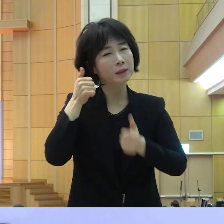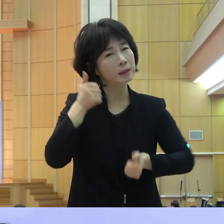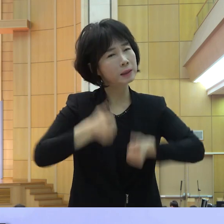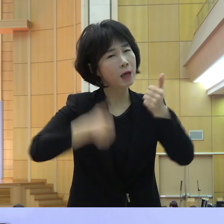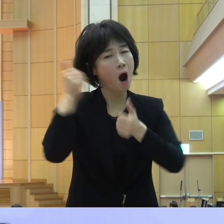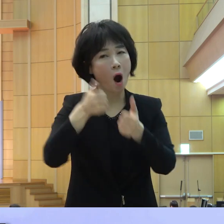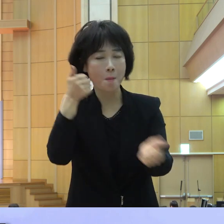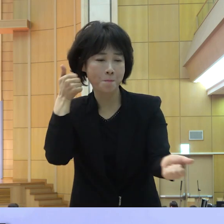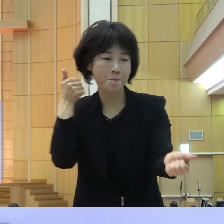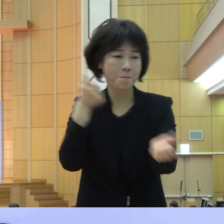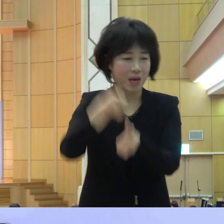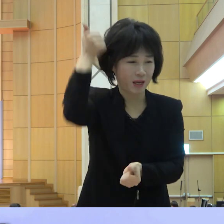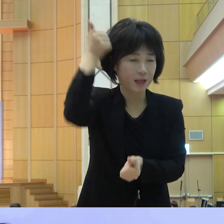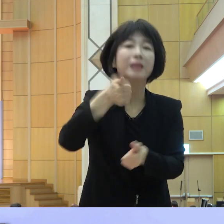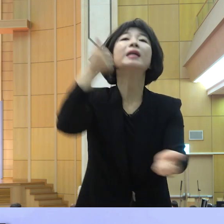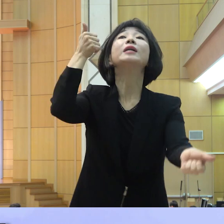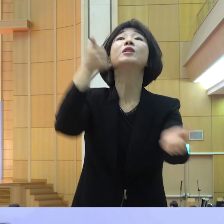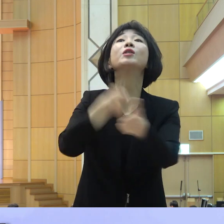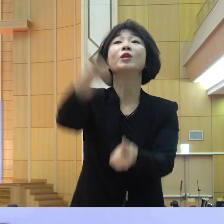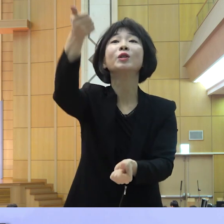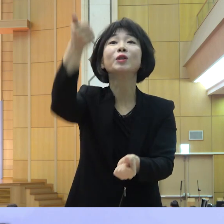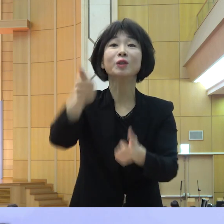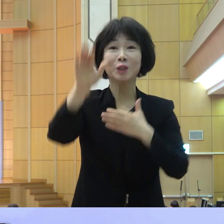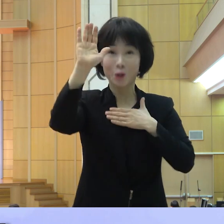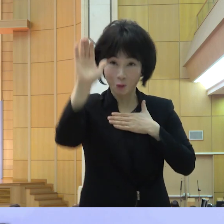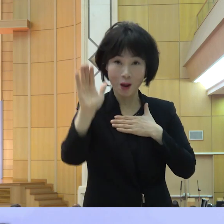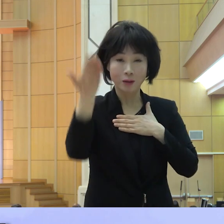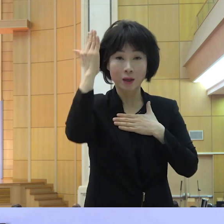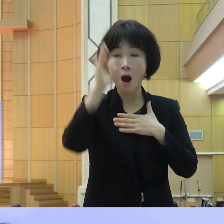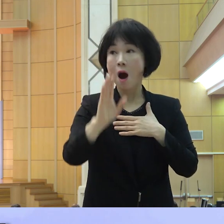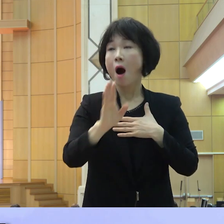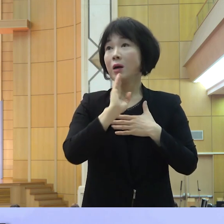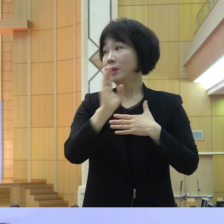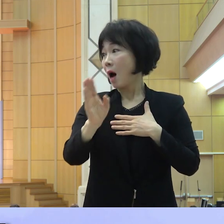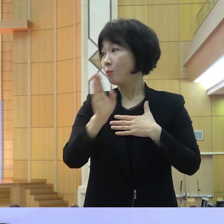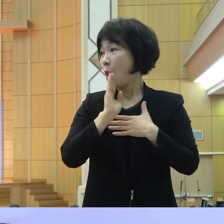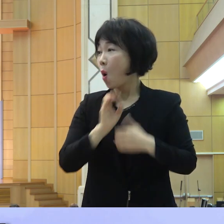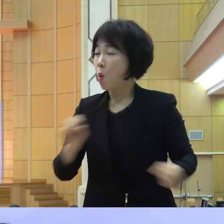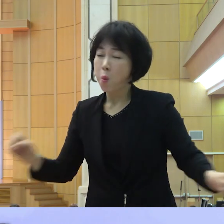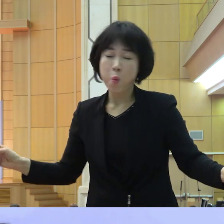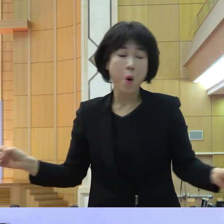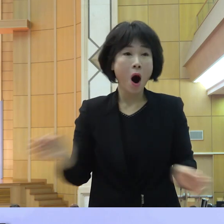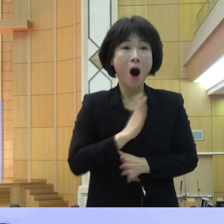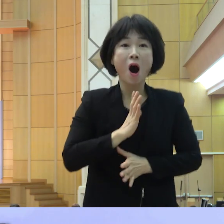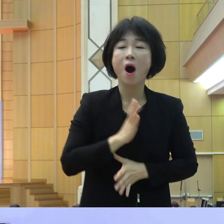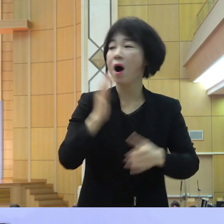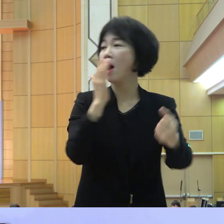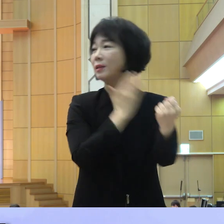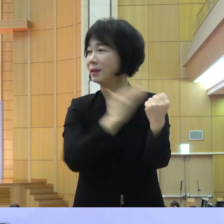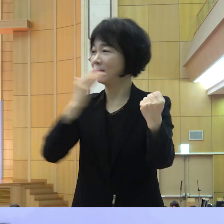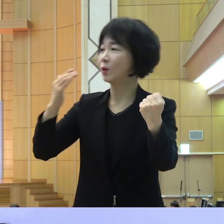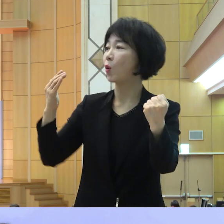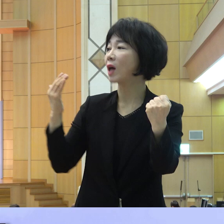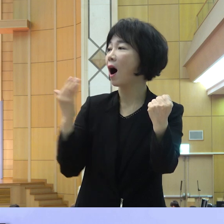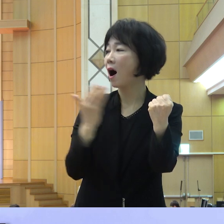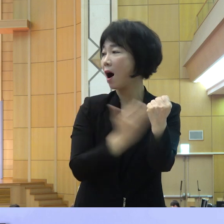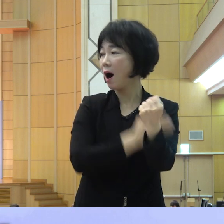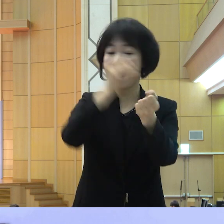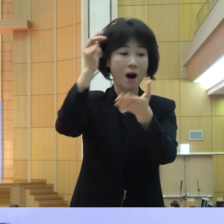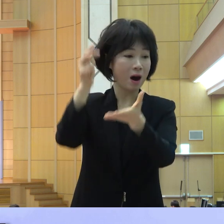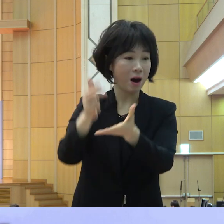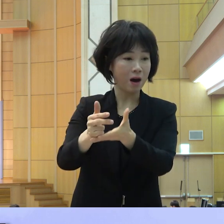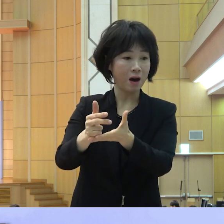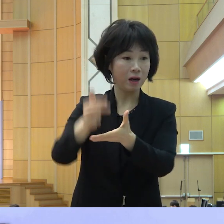보혈 시험을 이기는 승리 되니 참 놀라운 육체의 정욕을 이길